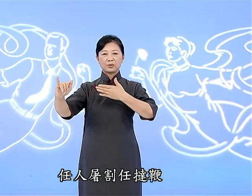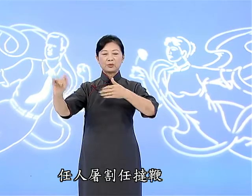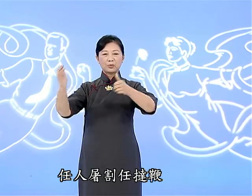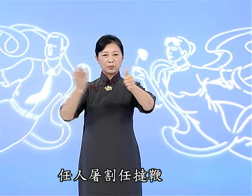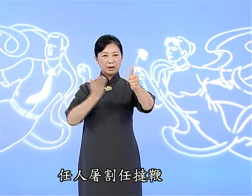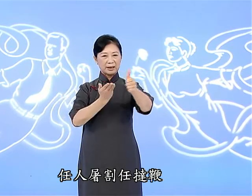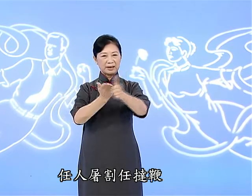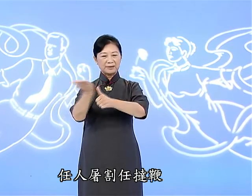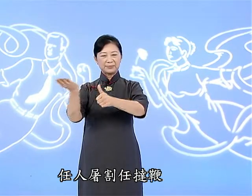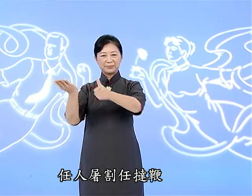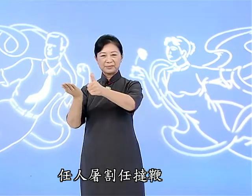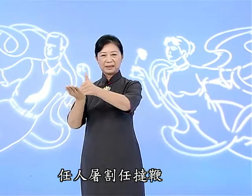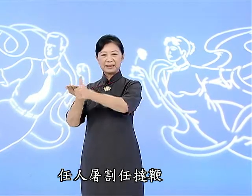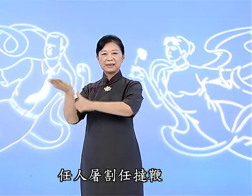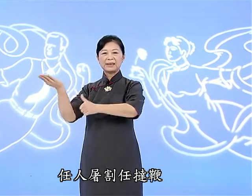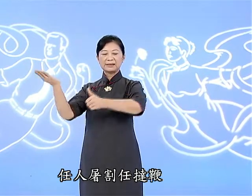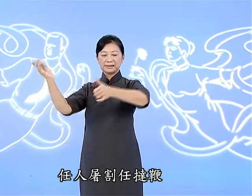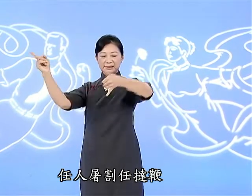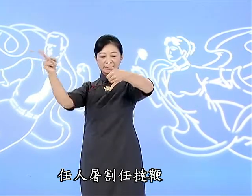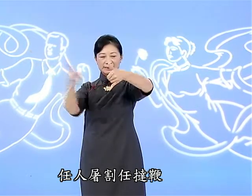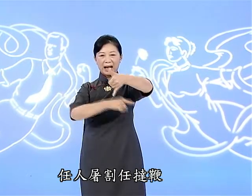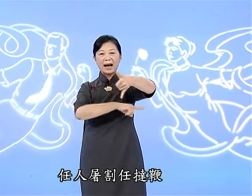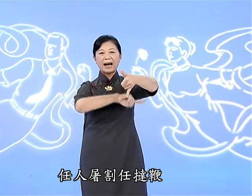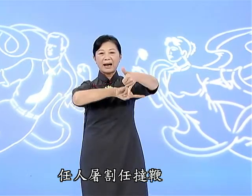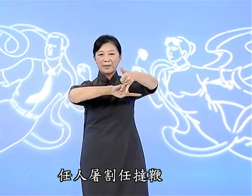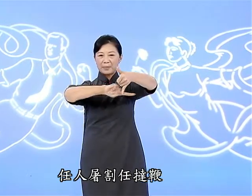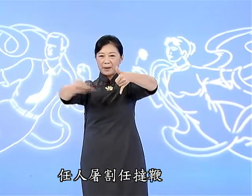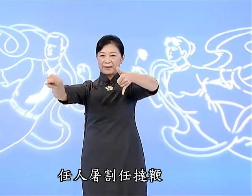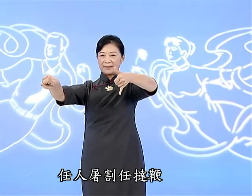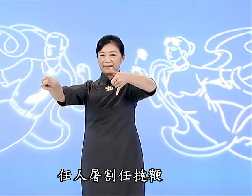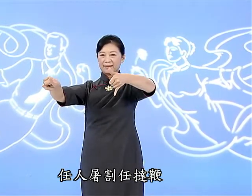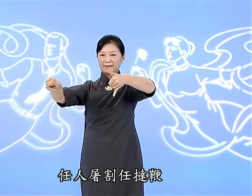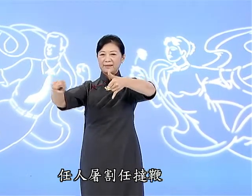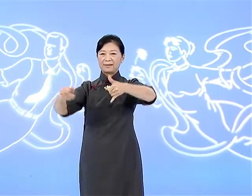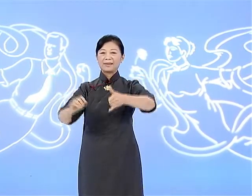土歌任打鞭。